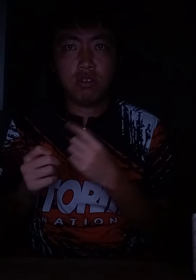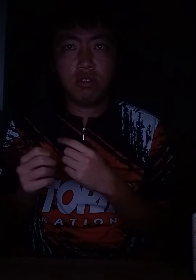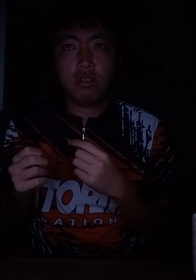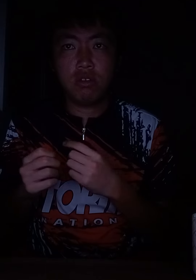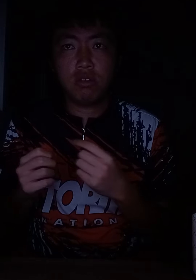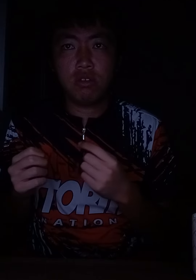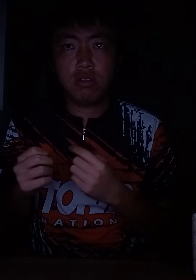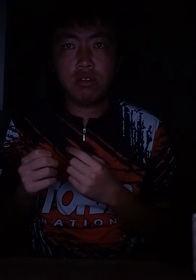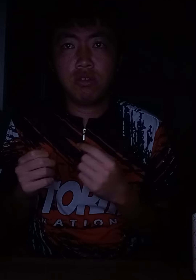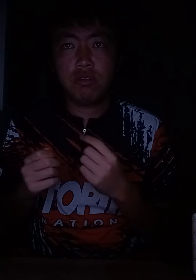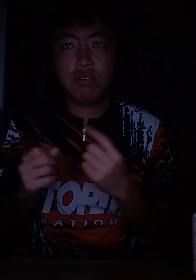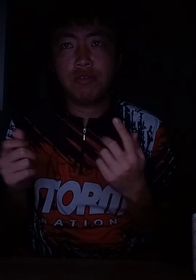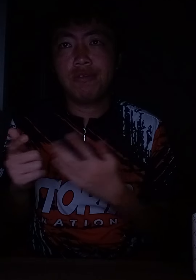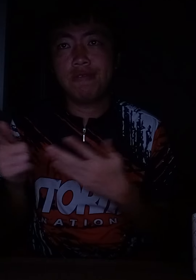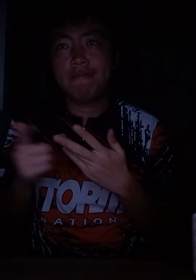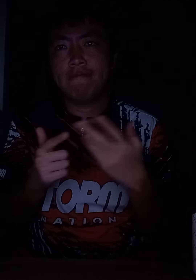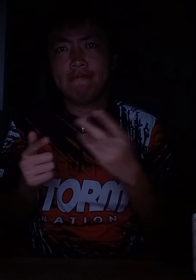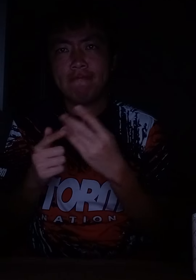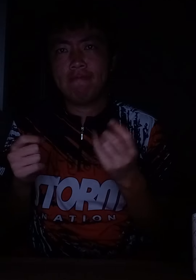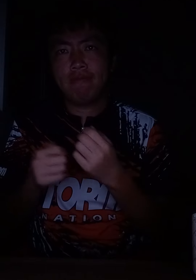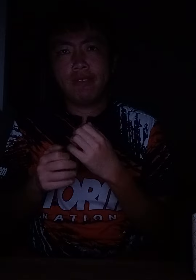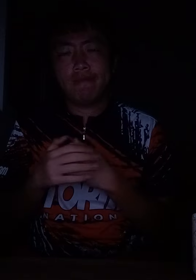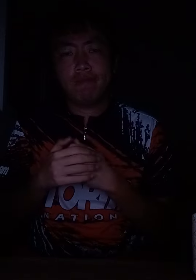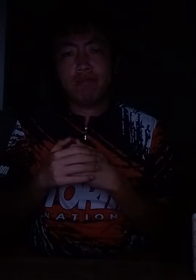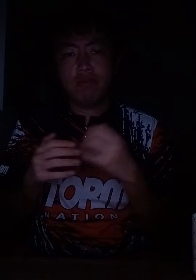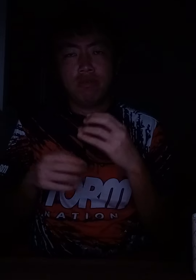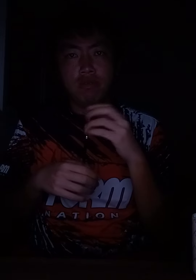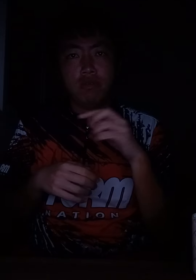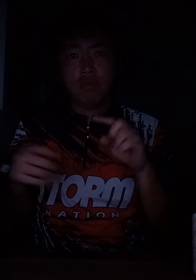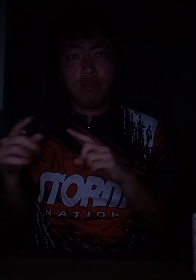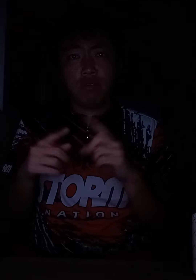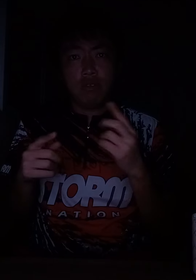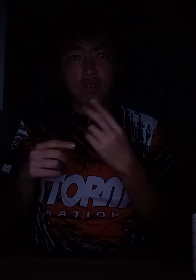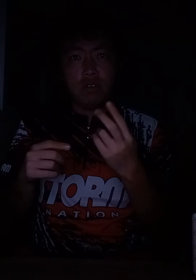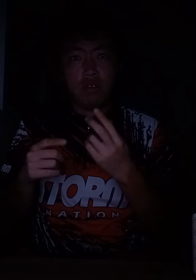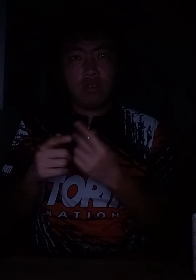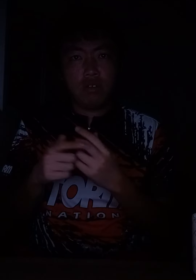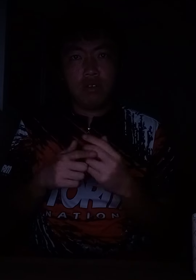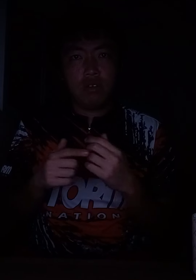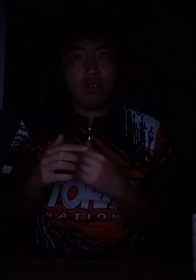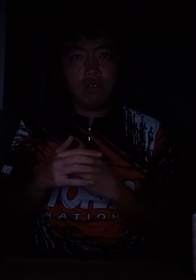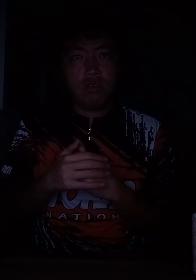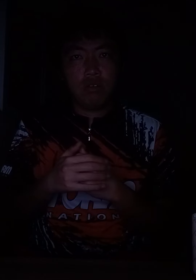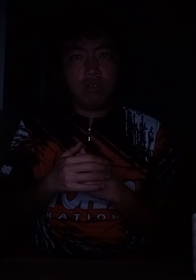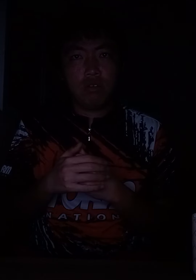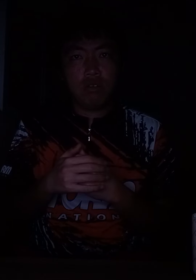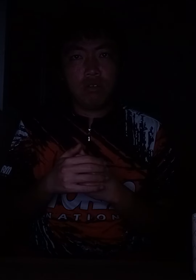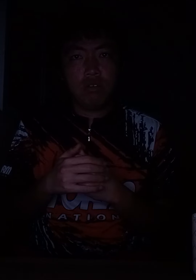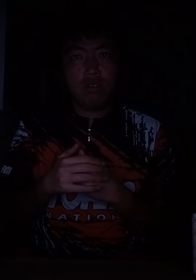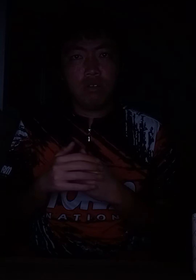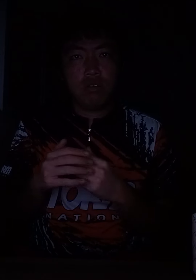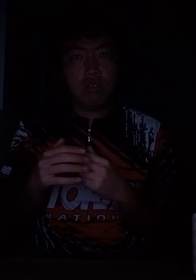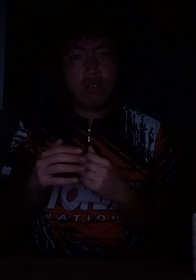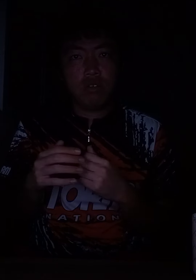그런데 지난번에 강남역 묻지마 살인 사건 그 사람도 약을 안 먹었다는 거 아니에요? 그러면 약을 먹을 때 이 사람이